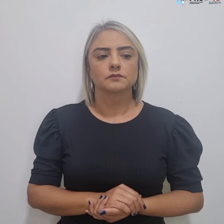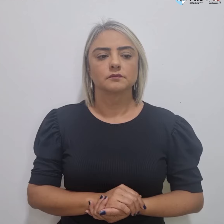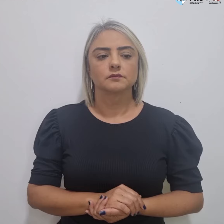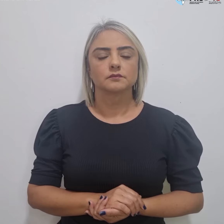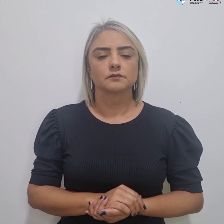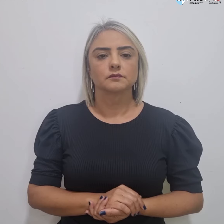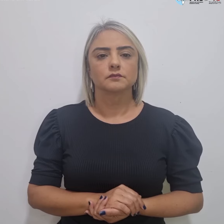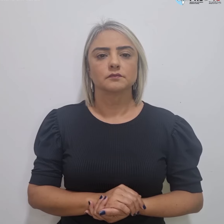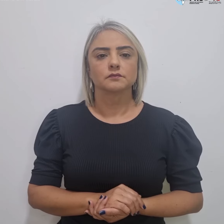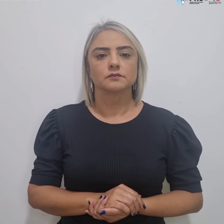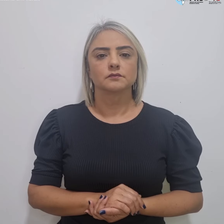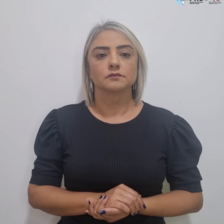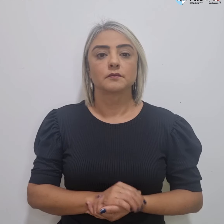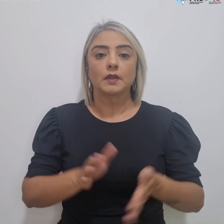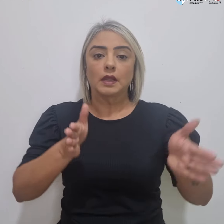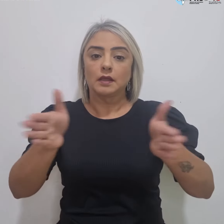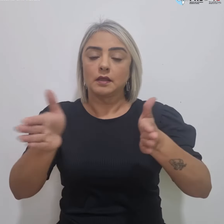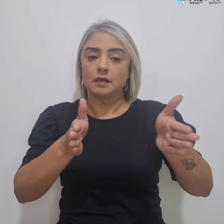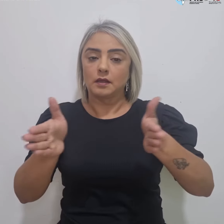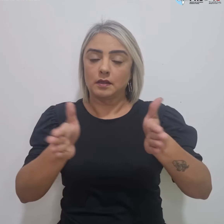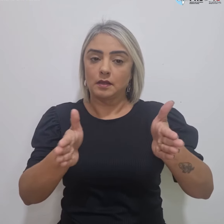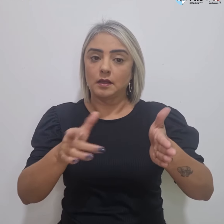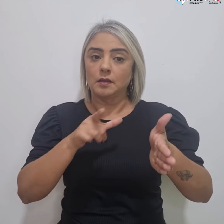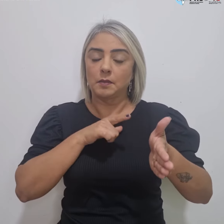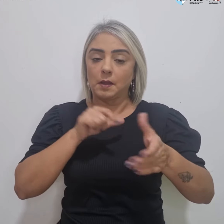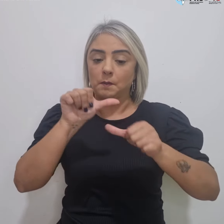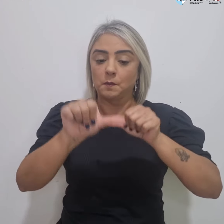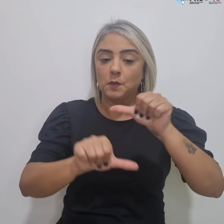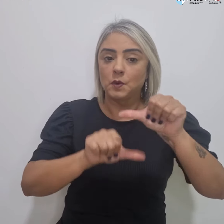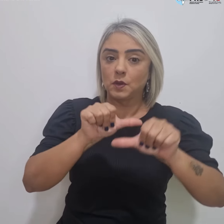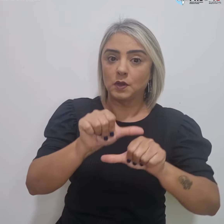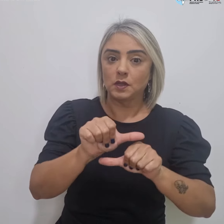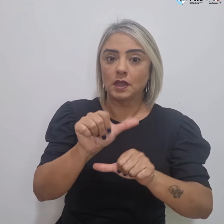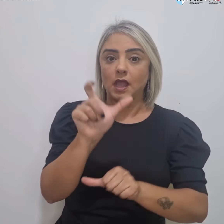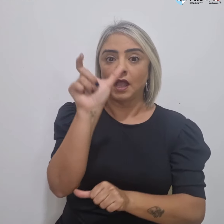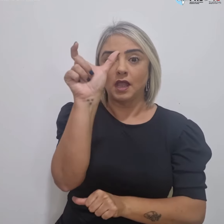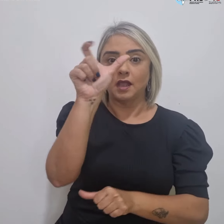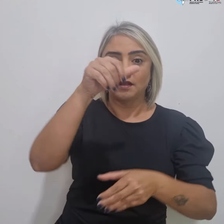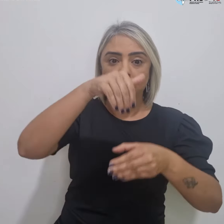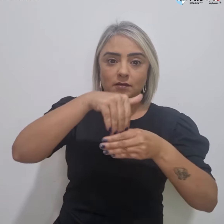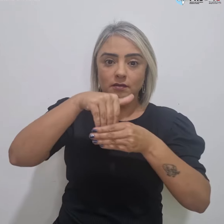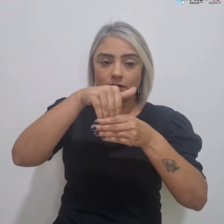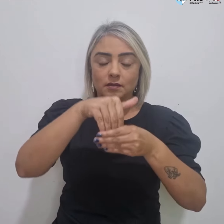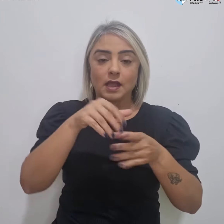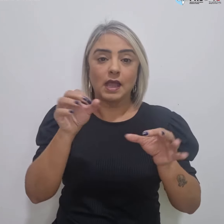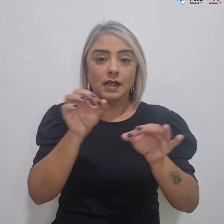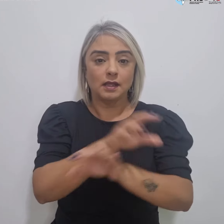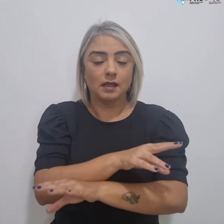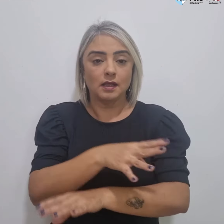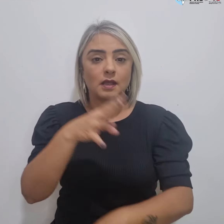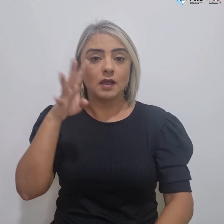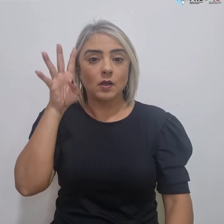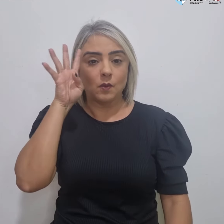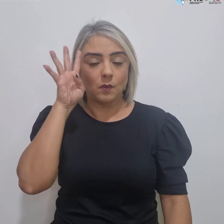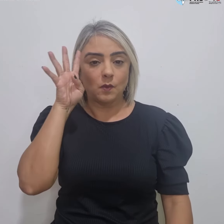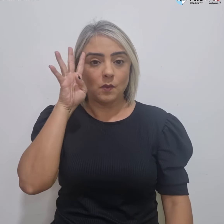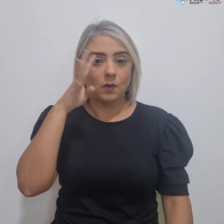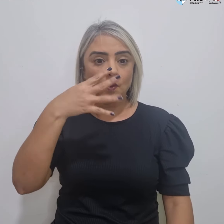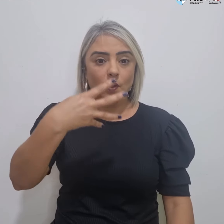Prazo para tirar ou alterar título de eleitor acaba nesta quarta, 4 de maio.